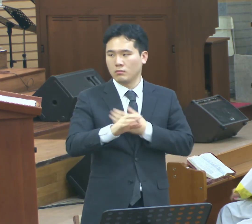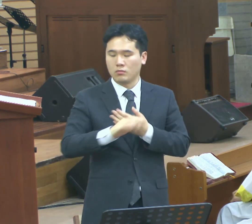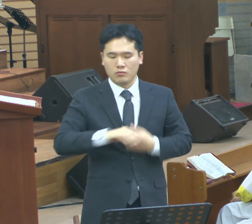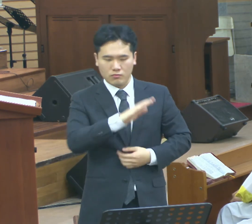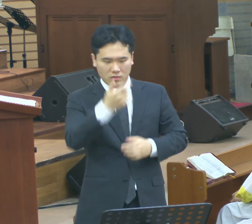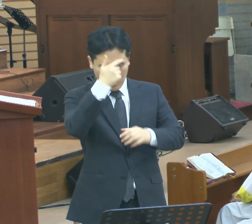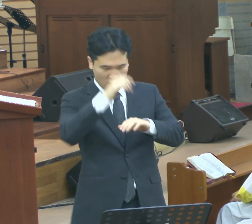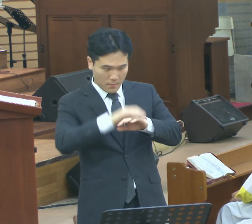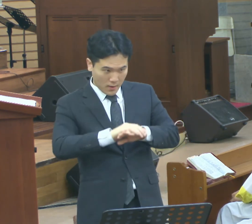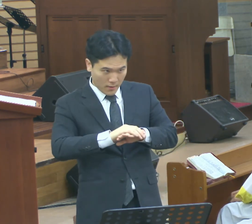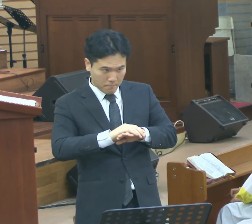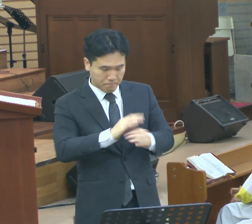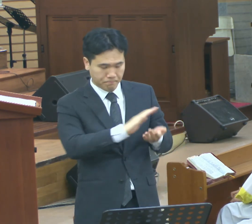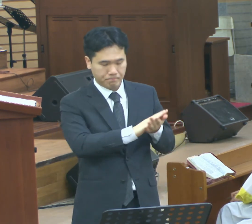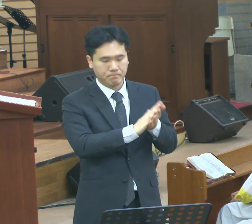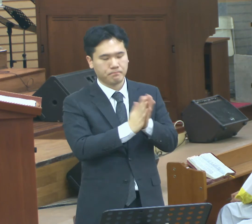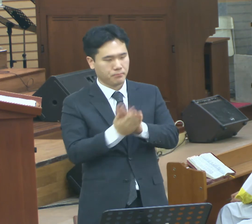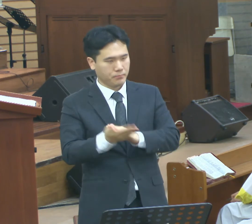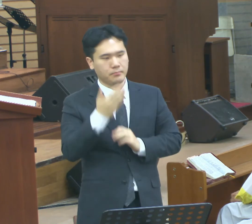달라질 수 있다는 것이죠.